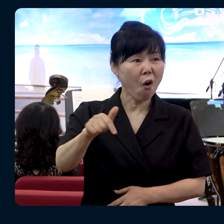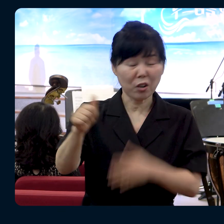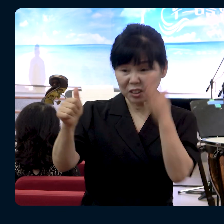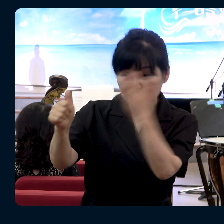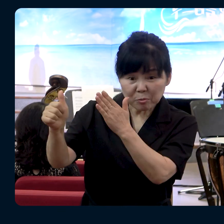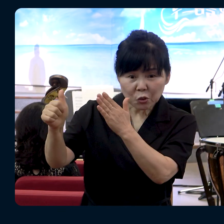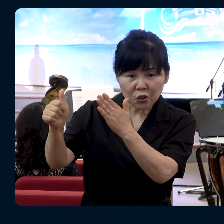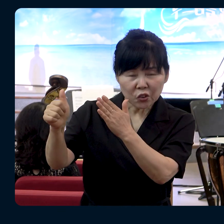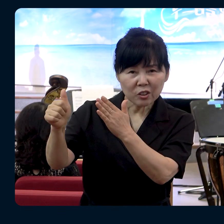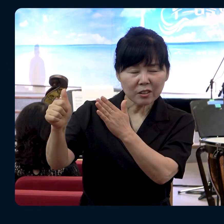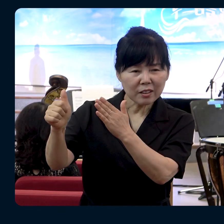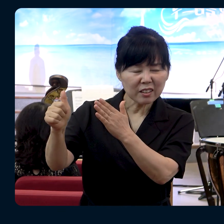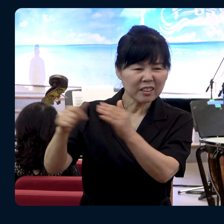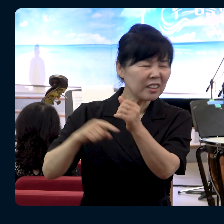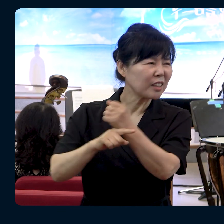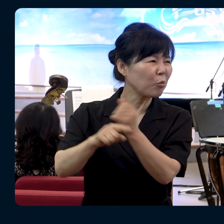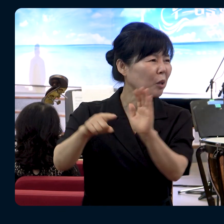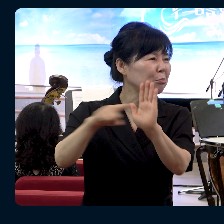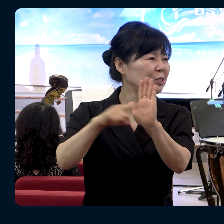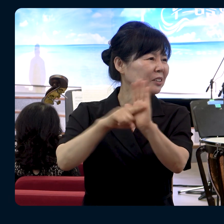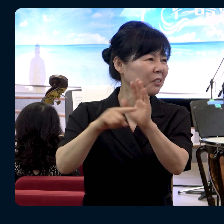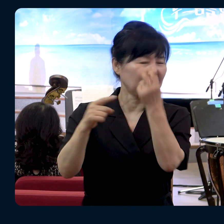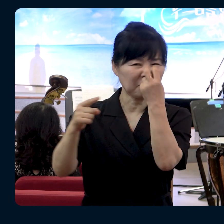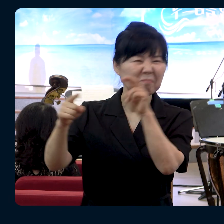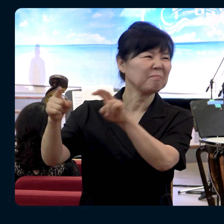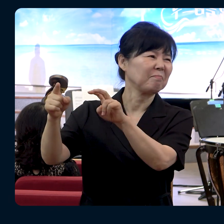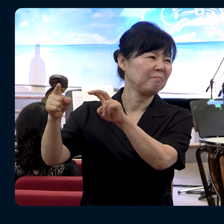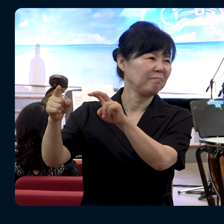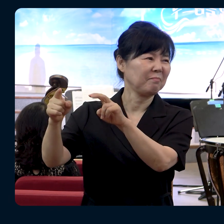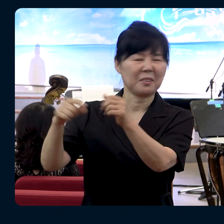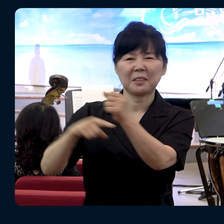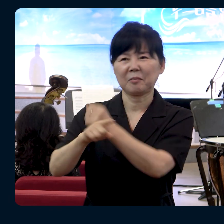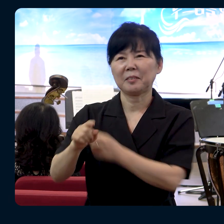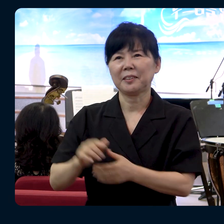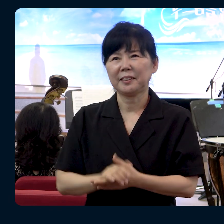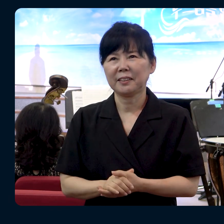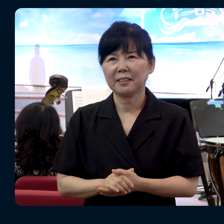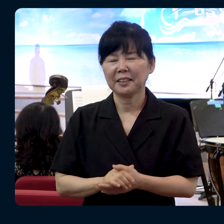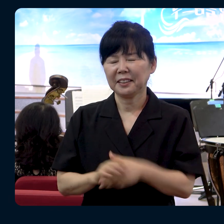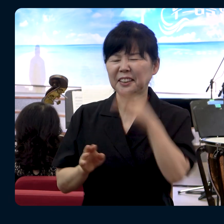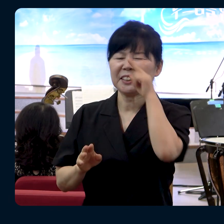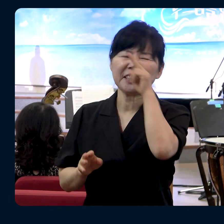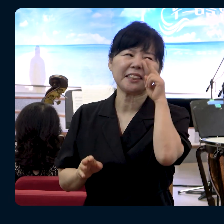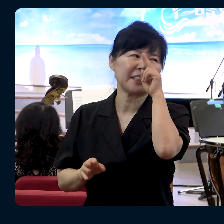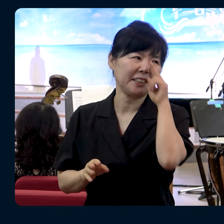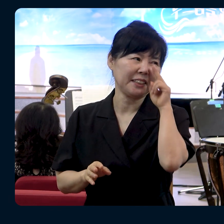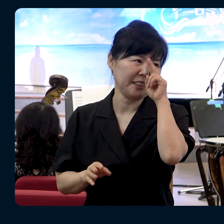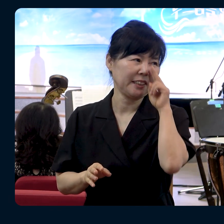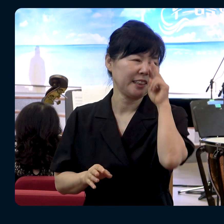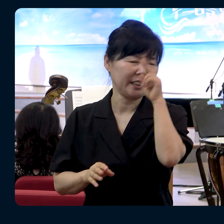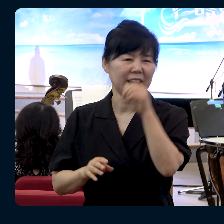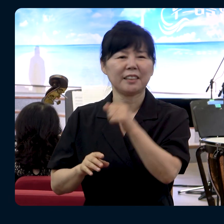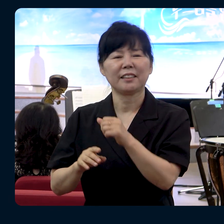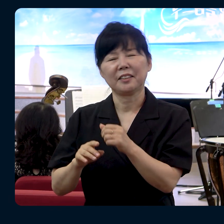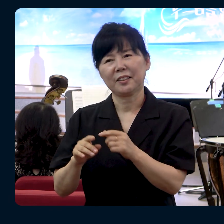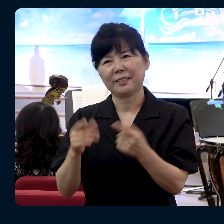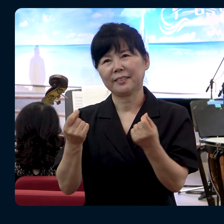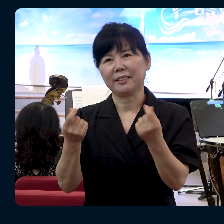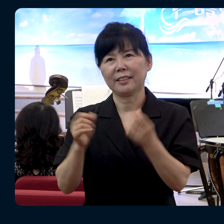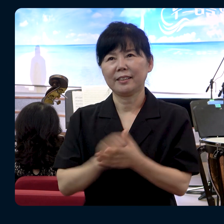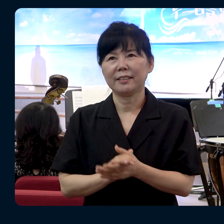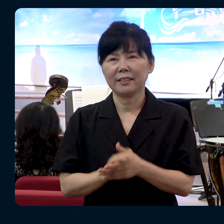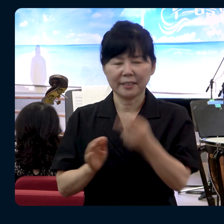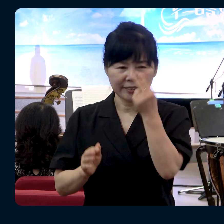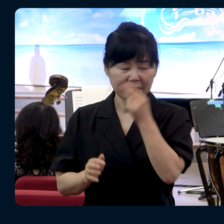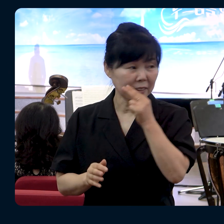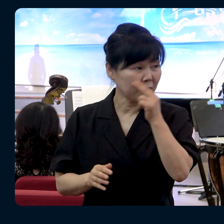번역 성경에서는 사울이 다윗을 시기하고 질투하였다, 그렇게 시작을 합니다. 말씀을 합니다. 사울이